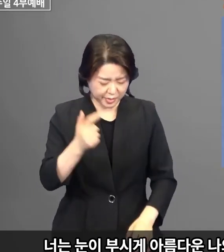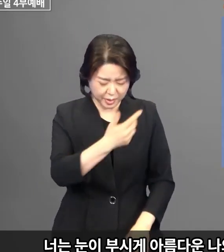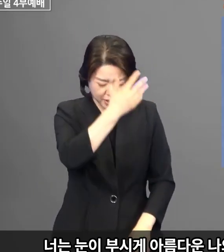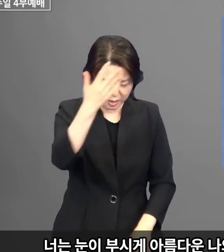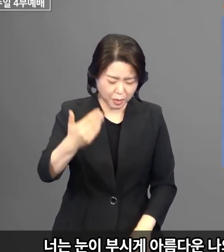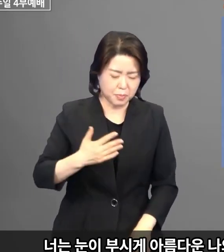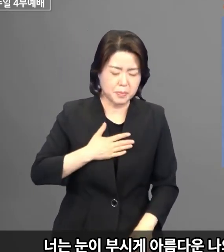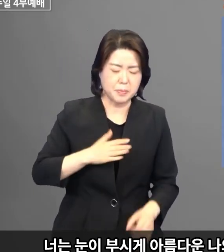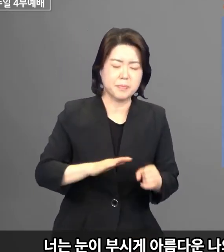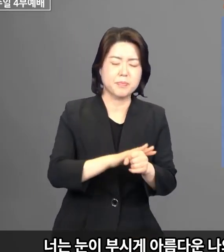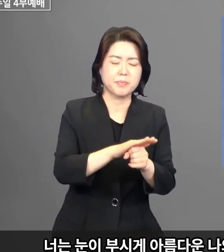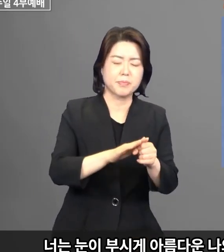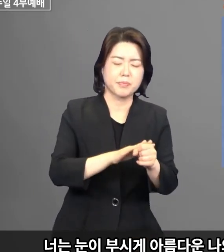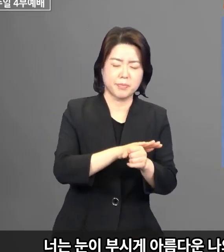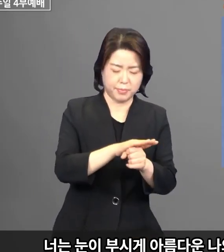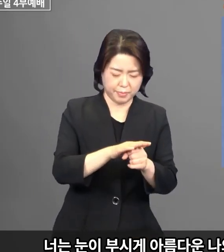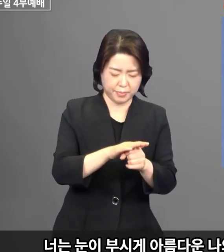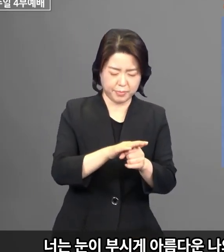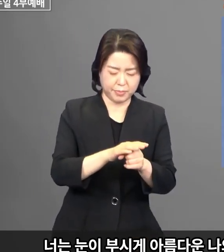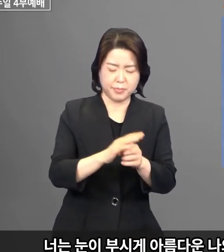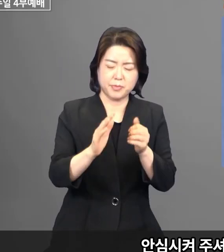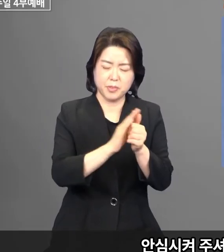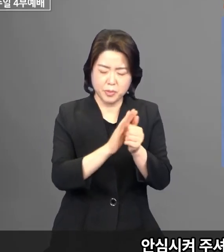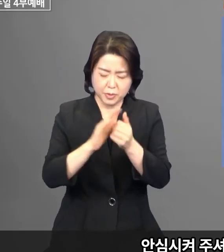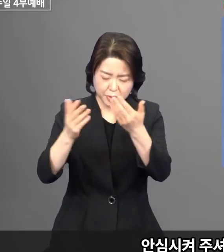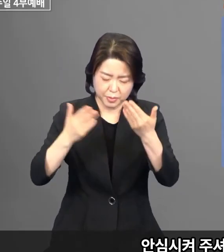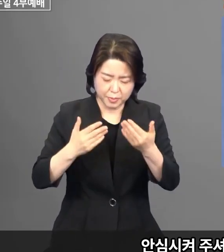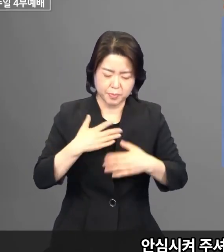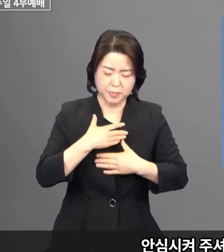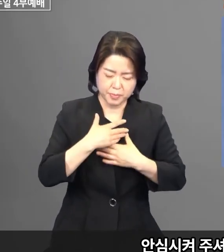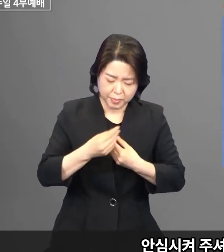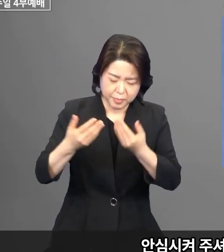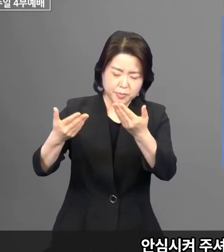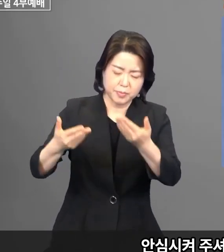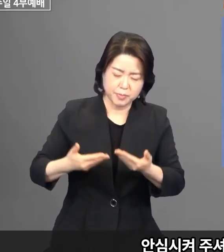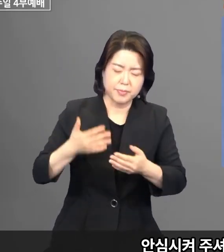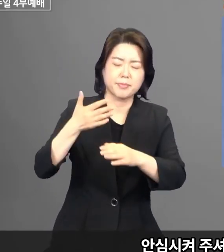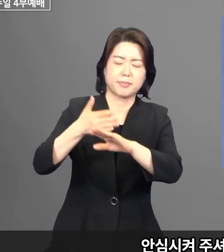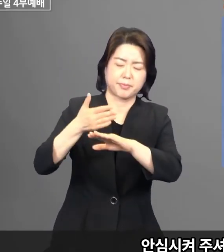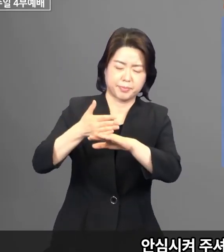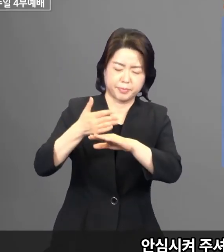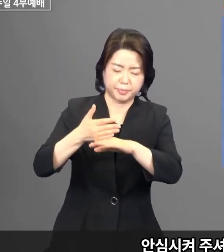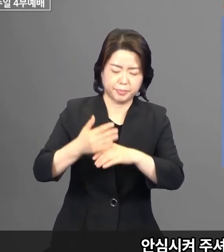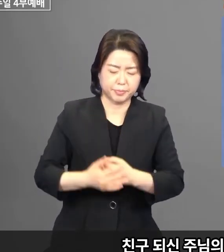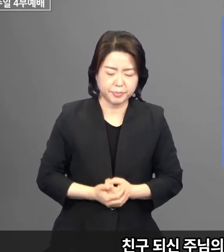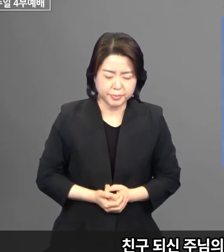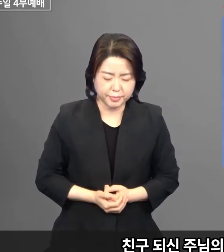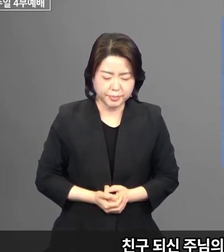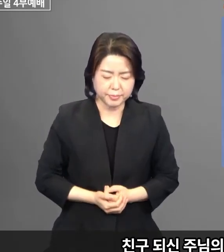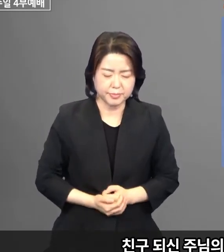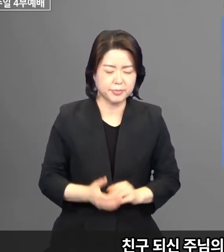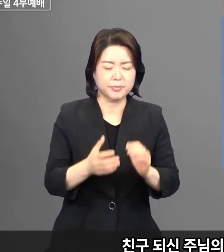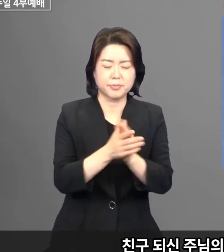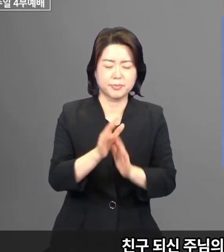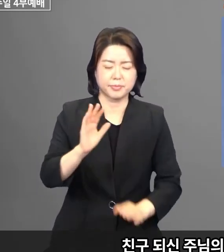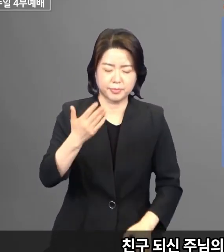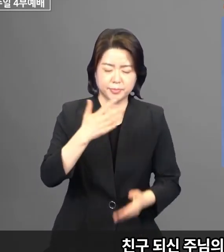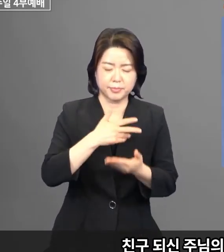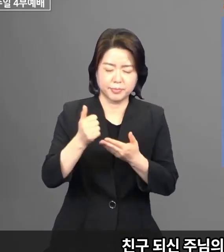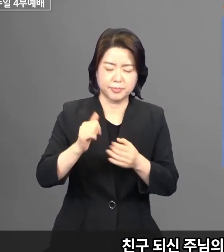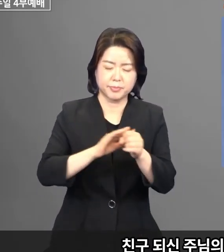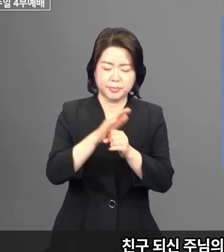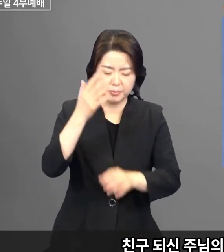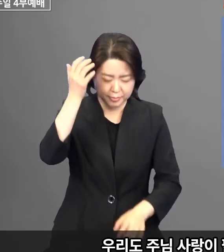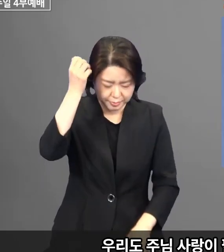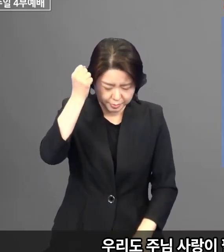아름다운 나의 사랑이다라며 위로해 주시고 안심시켜 주셔서 감사합니다. 친구 되신 주님의 사랑을